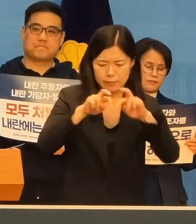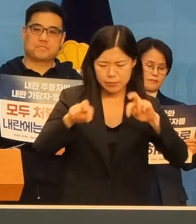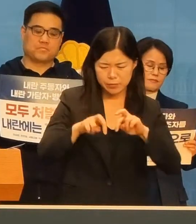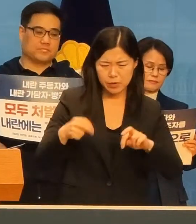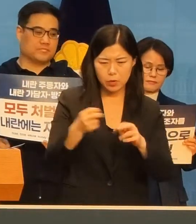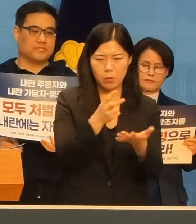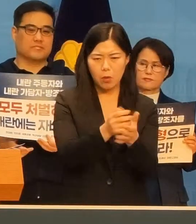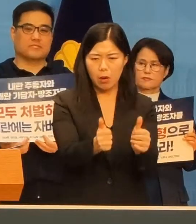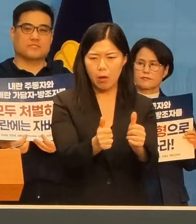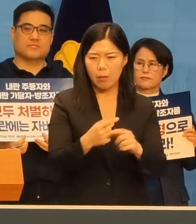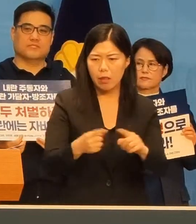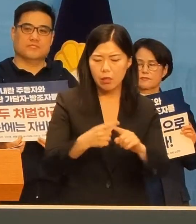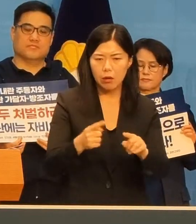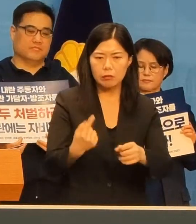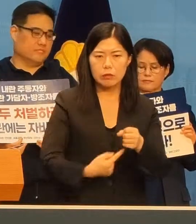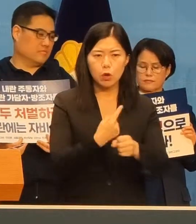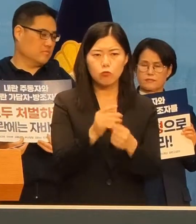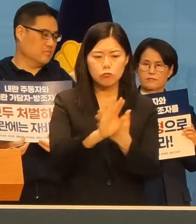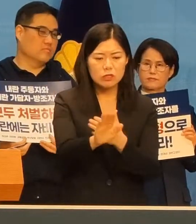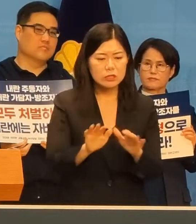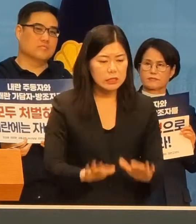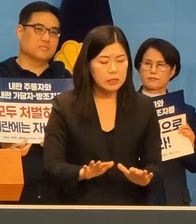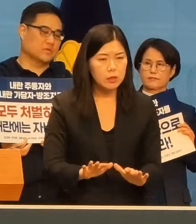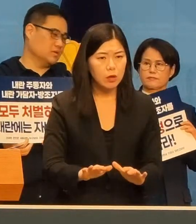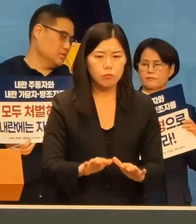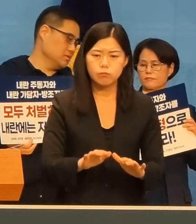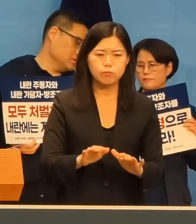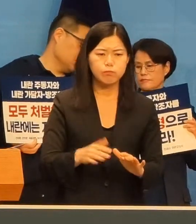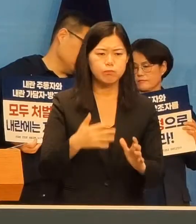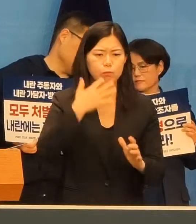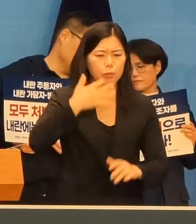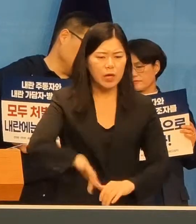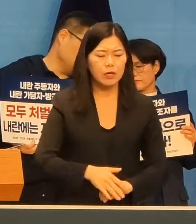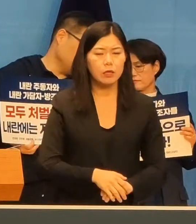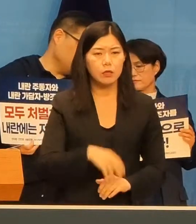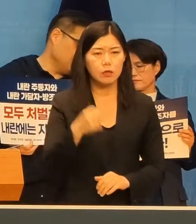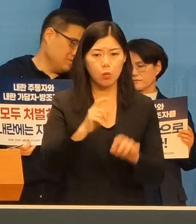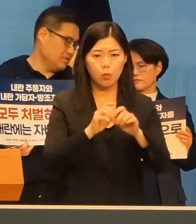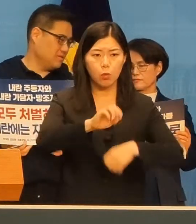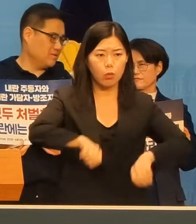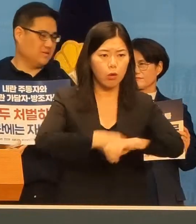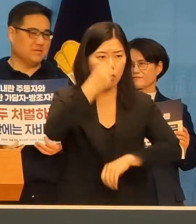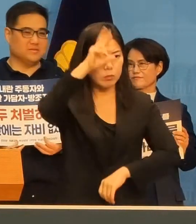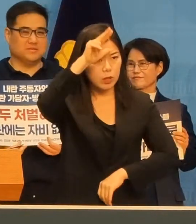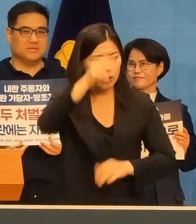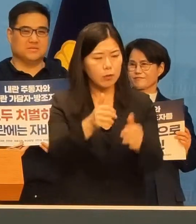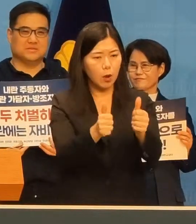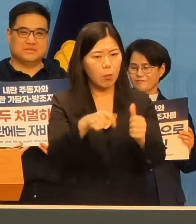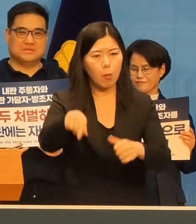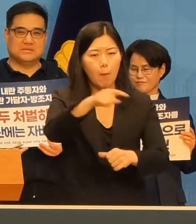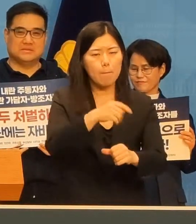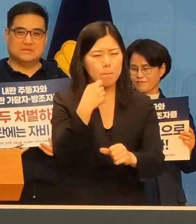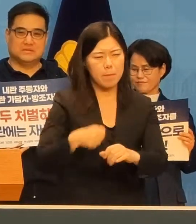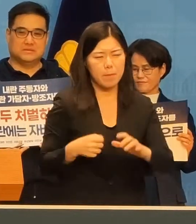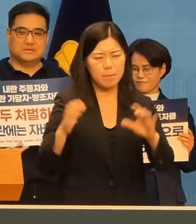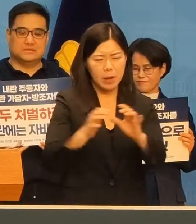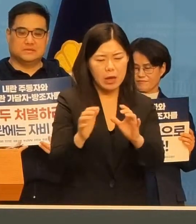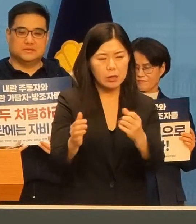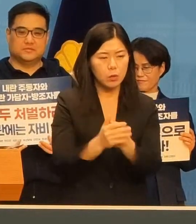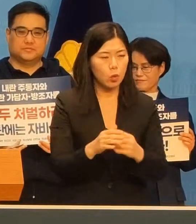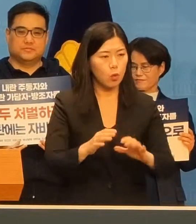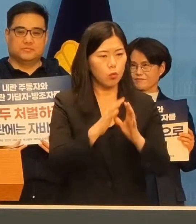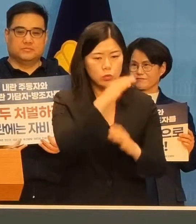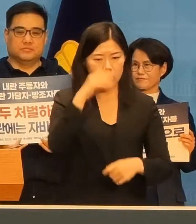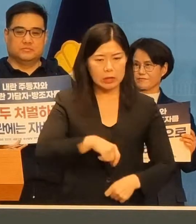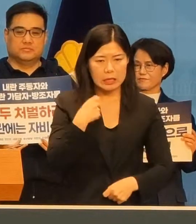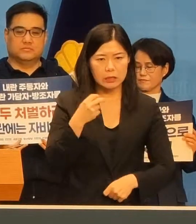법적 판단은 1년이 지난 지금까지도 제대로 이뤄지지 않았고 오히려 검찰과 사법부 결집으로 인해 국민이 요구하는 정의와